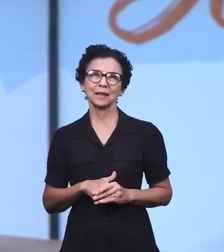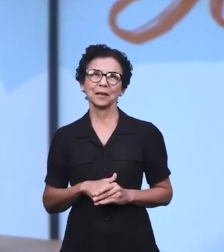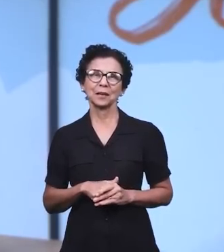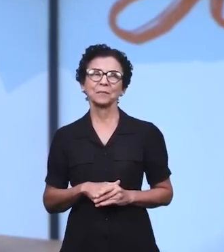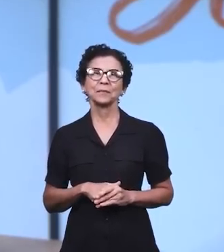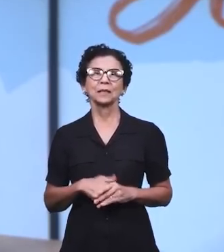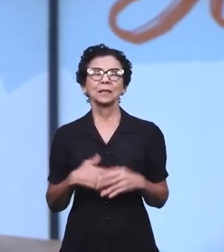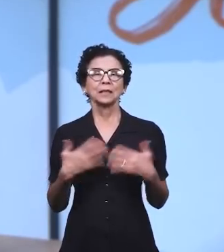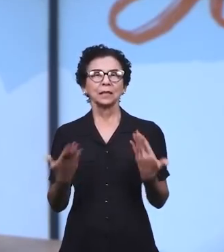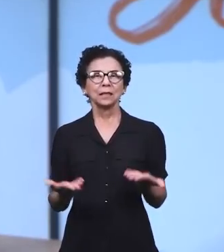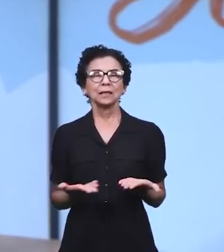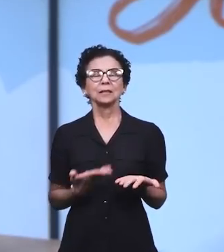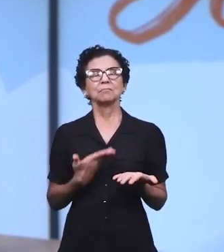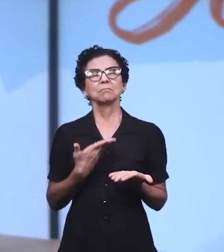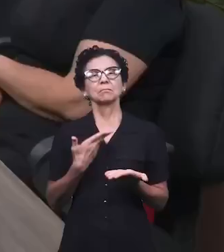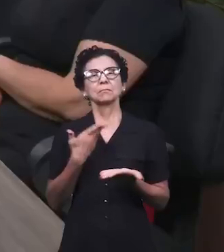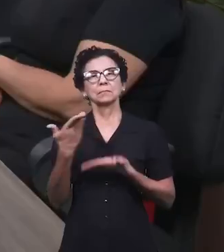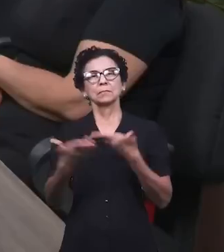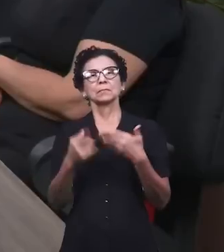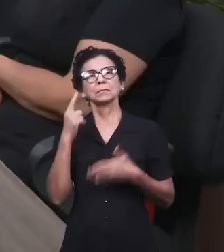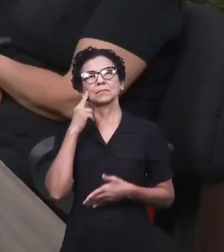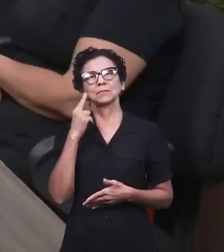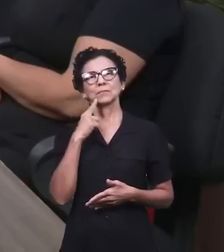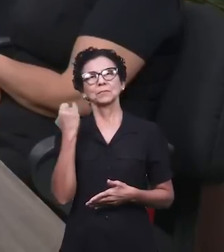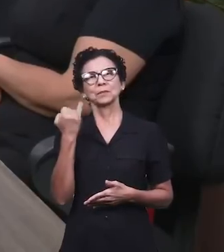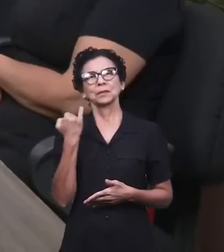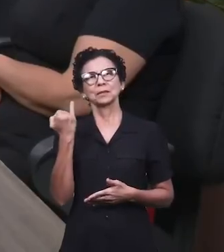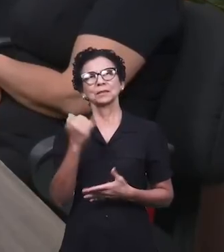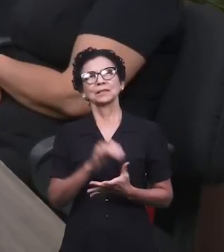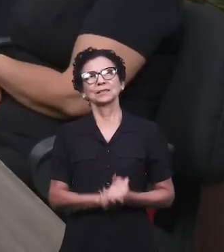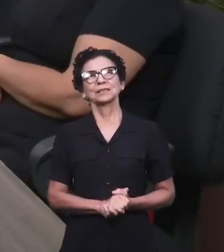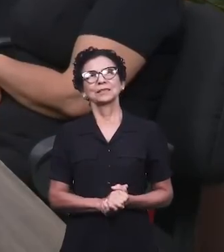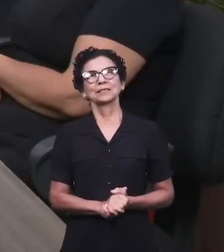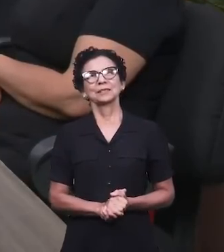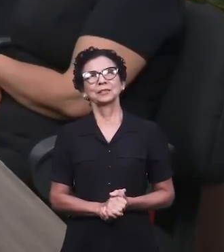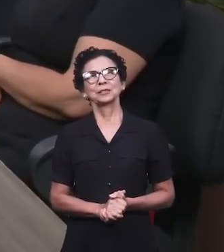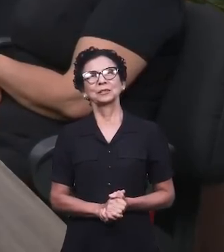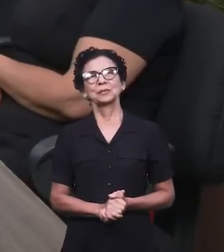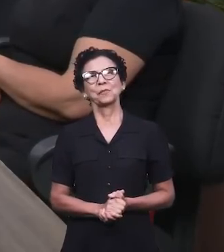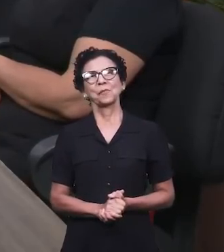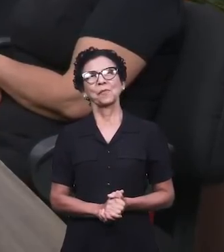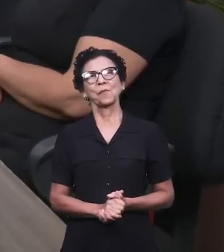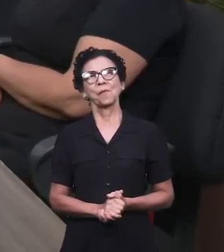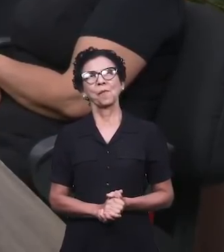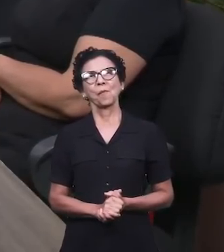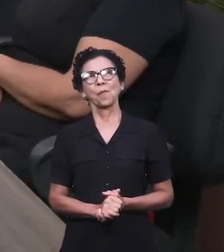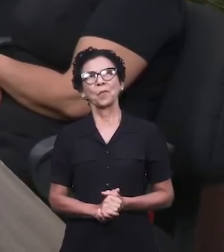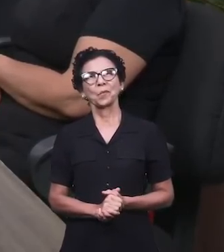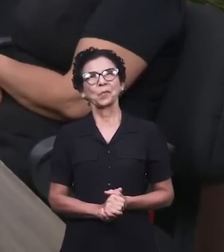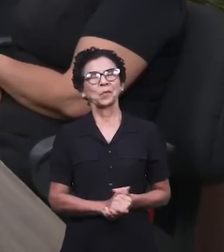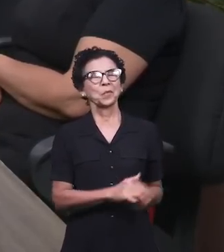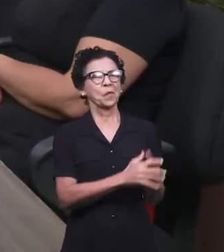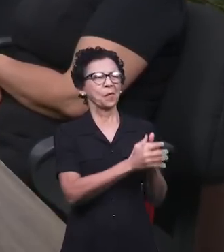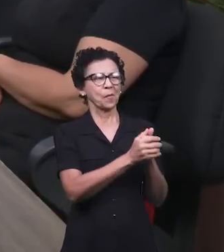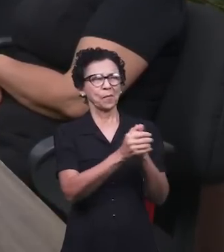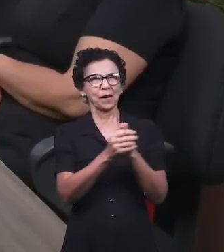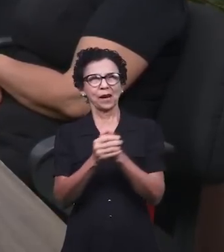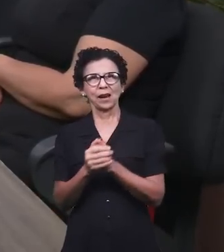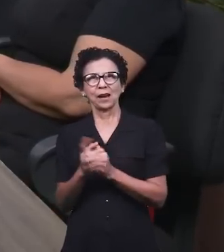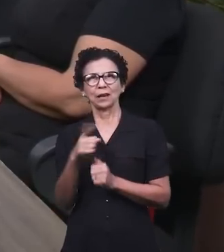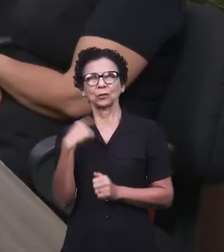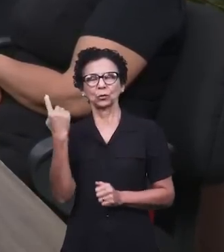ao surdo maravilhoso. A paz do Senhor. Amém. Amém, Priscila. Amém, irmãos. Uma alegria estarmos aqui juntas,